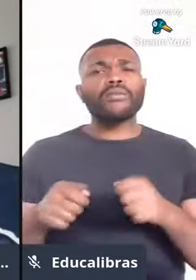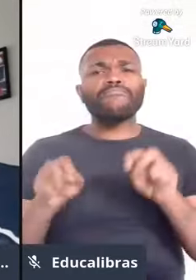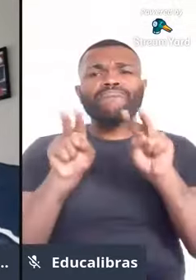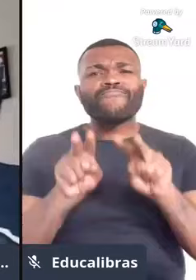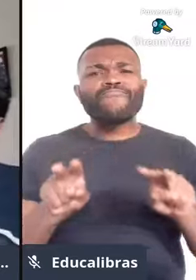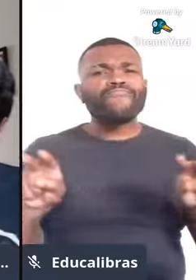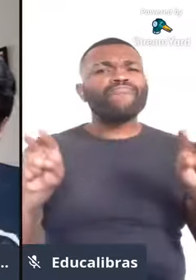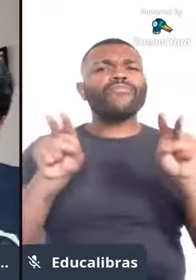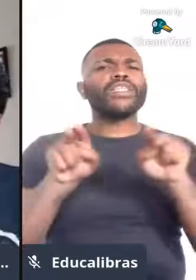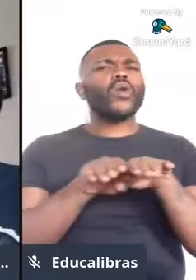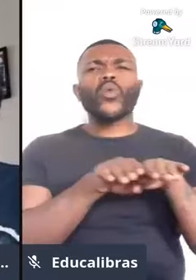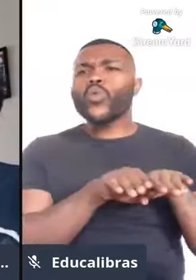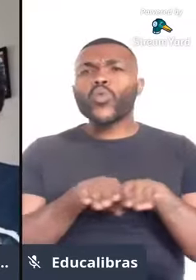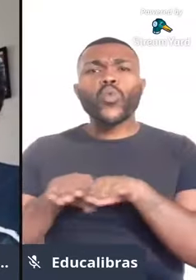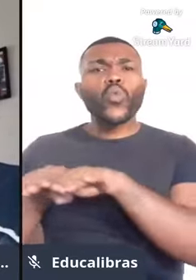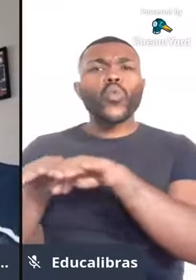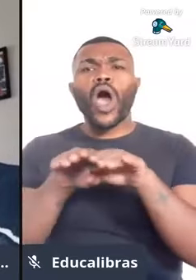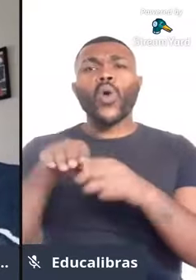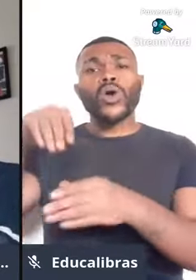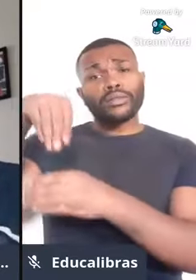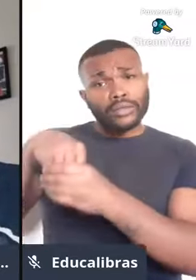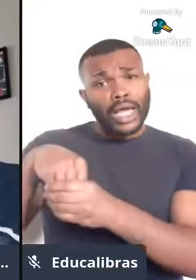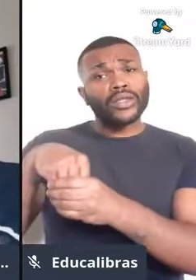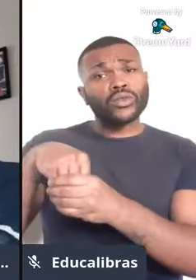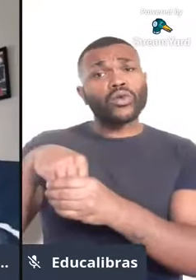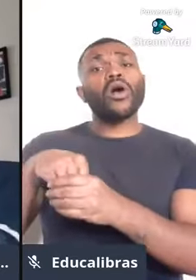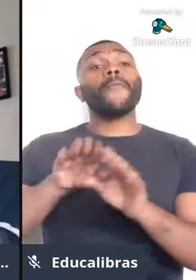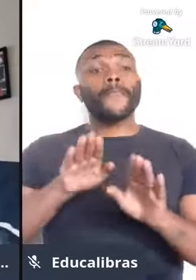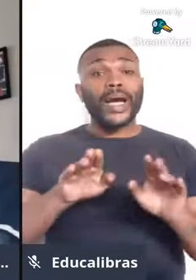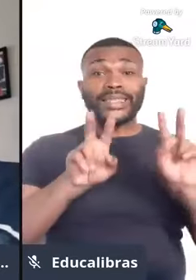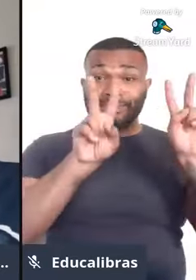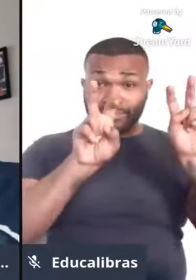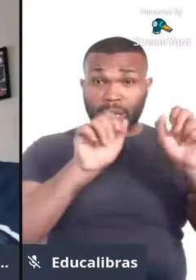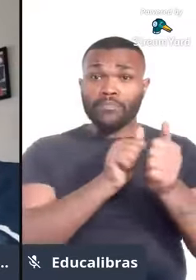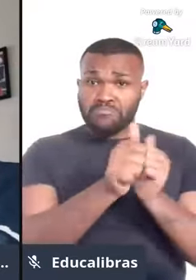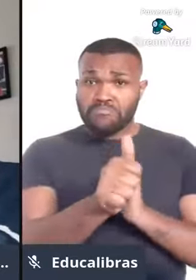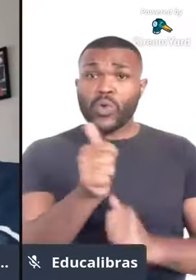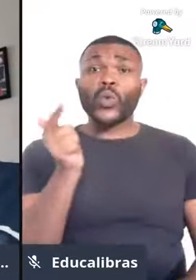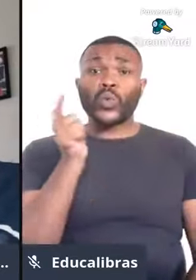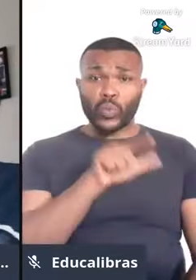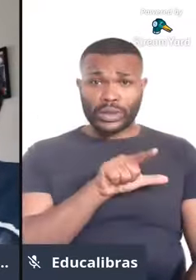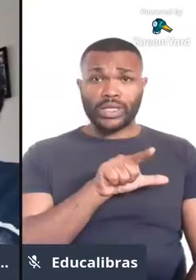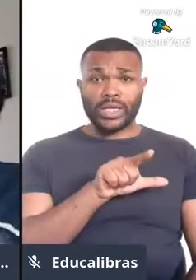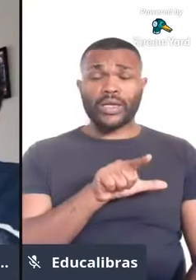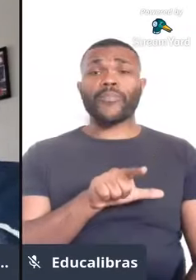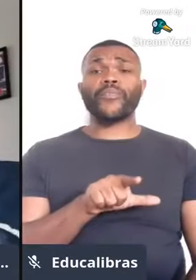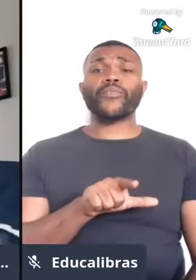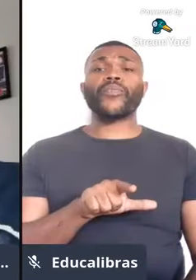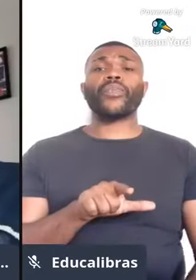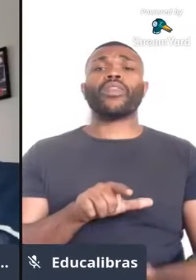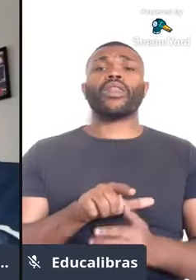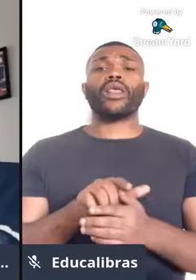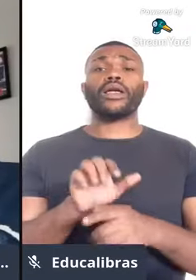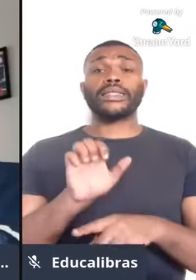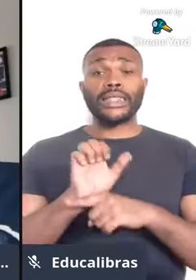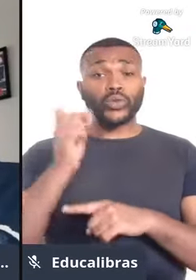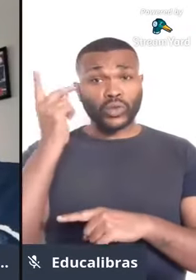todas as editorias. Ainda não está, mas o esporte conseguiu. O próprio Estadão, que eu acompanho com mais força, faz isso